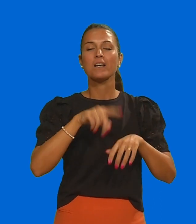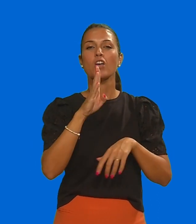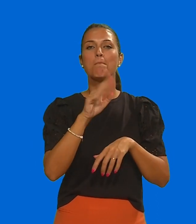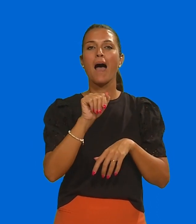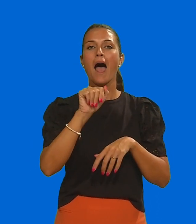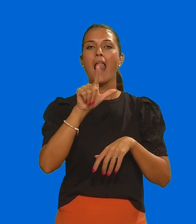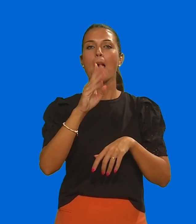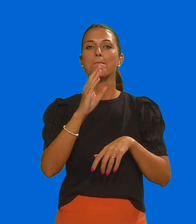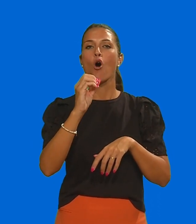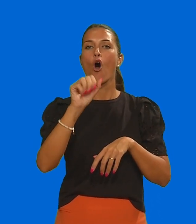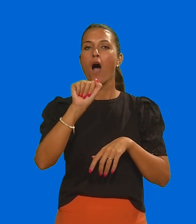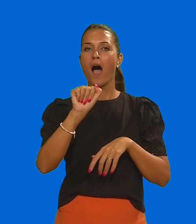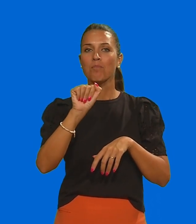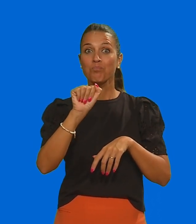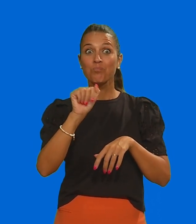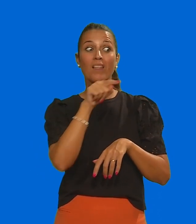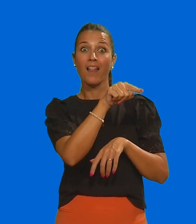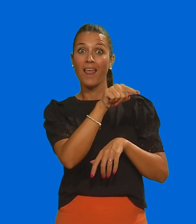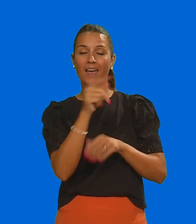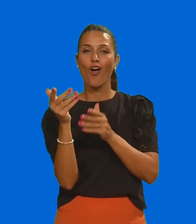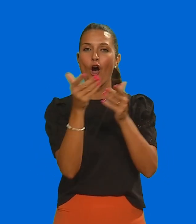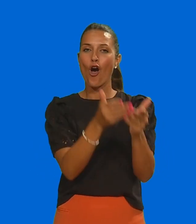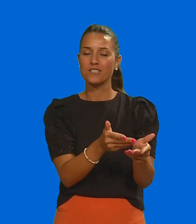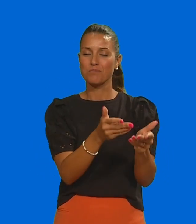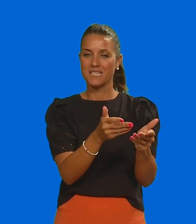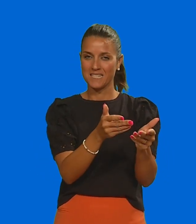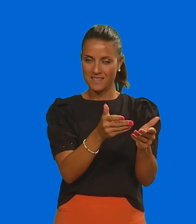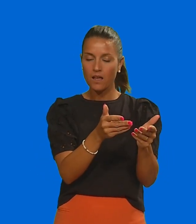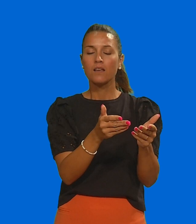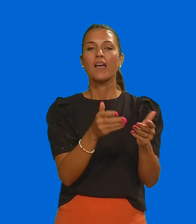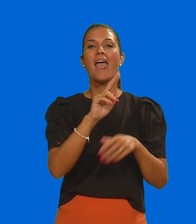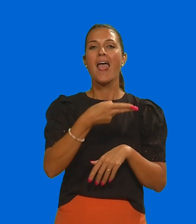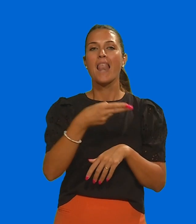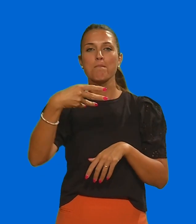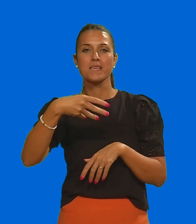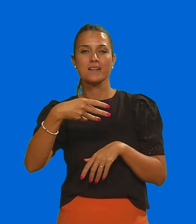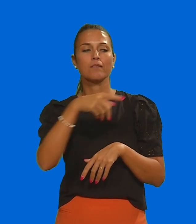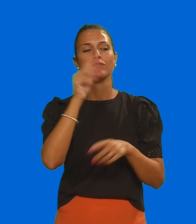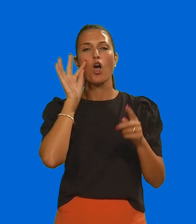Sarebbe ospite di Helen Mirren, come lei intenzionata ad acquistare una casa nel Salento.